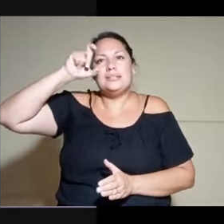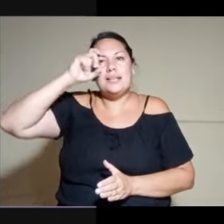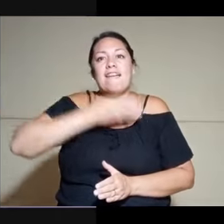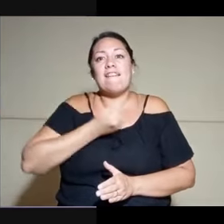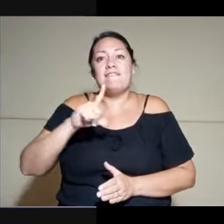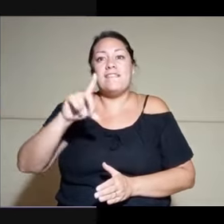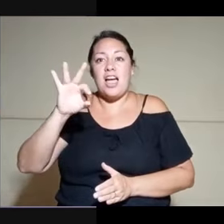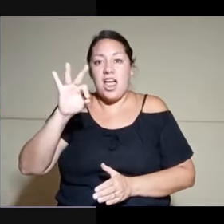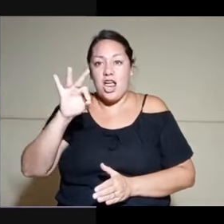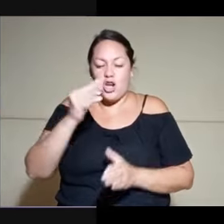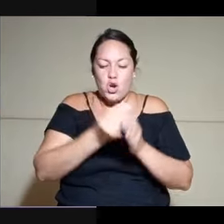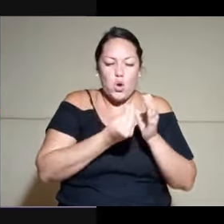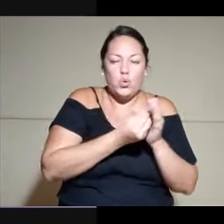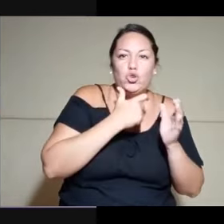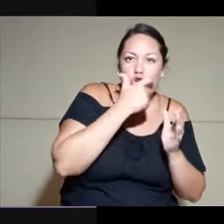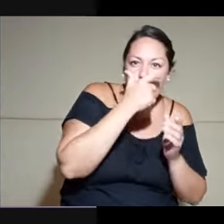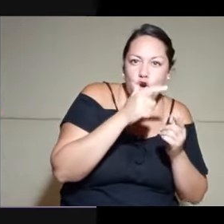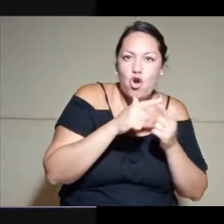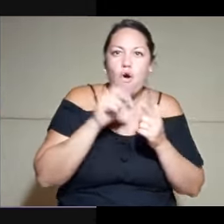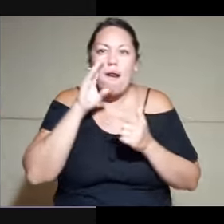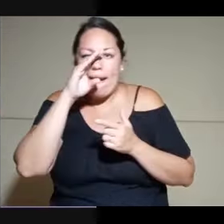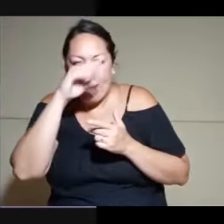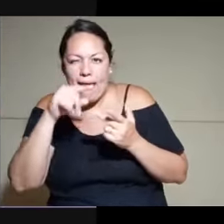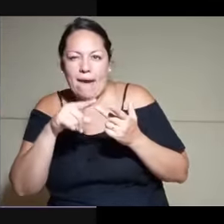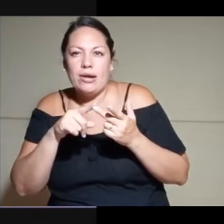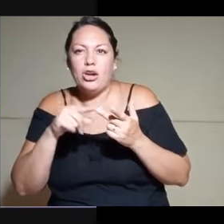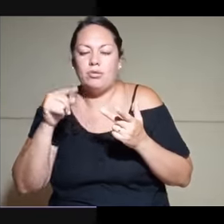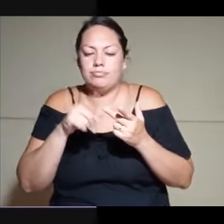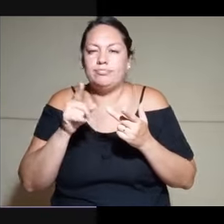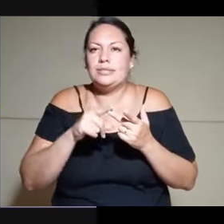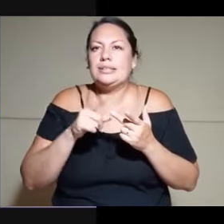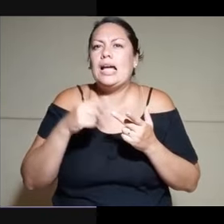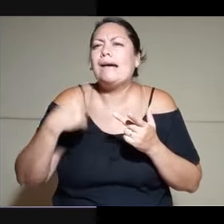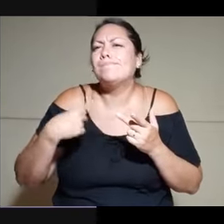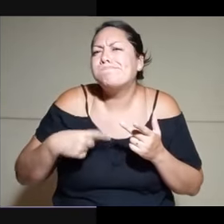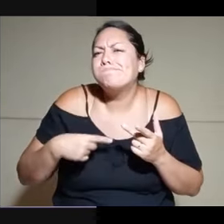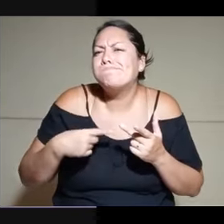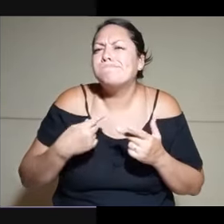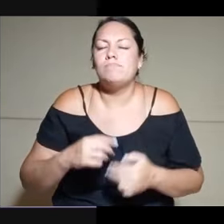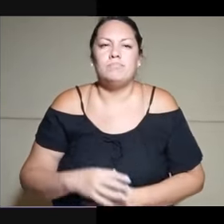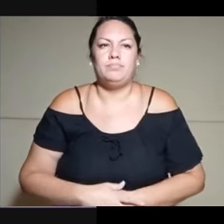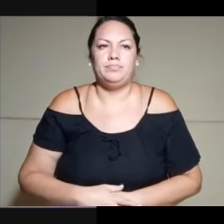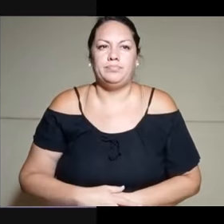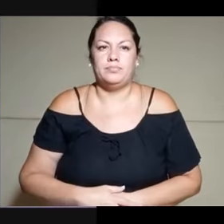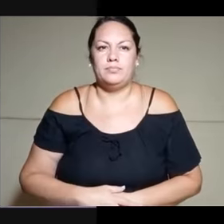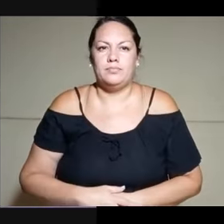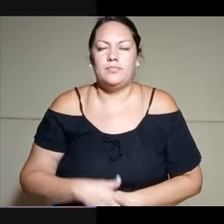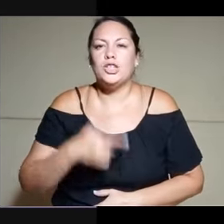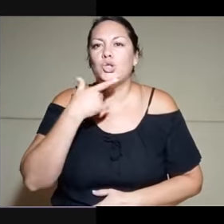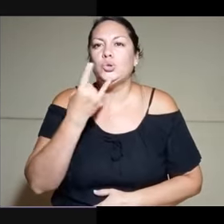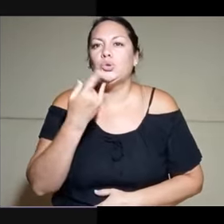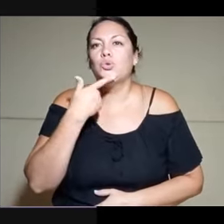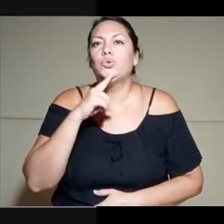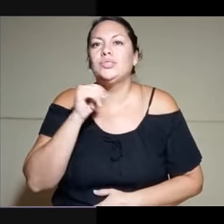a estudiar mesencéfalo y vean cortes en el libro, van a ver todo esto que yo les digo. Los colículos, el núcleo rojo, la sustancia negra.